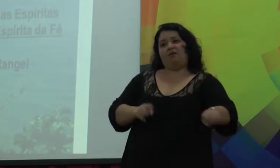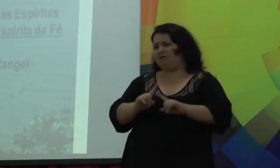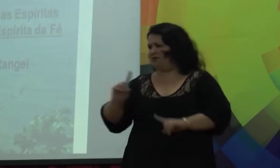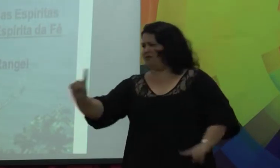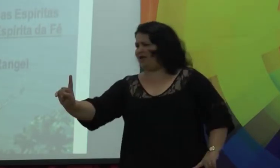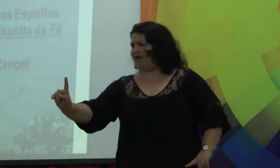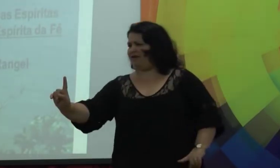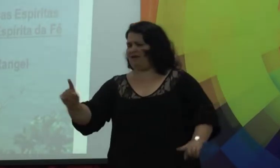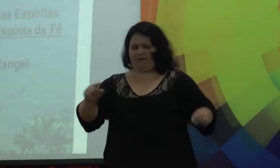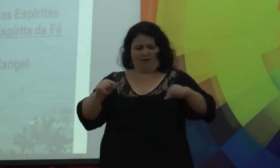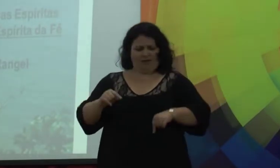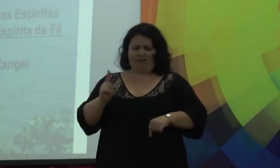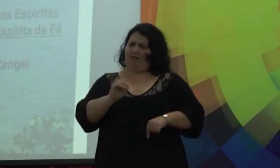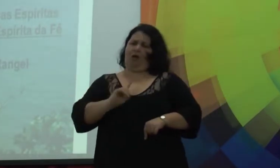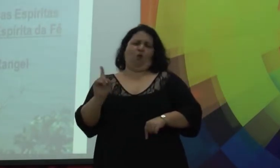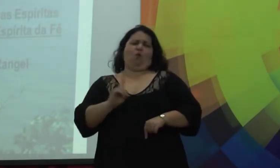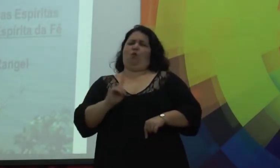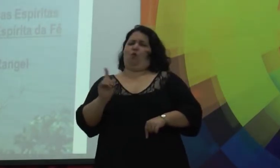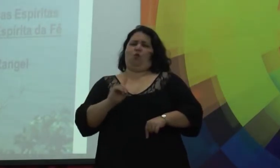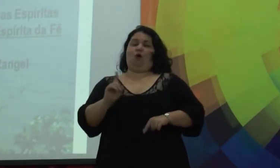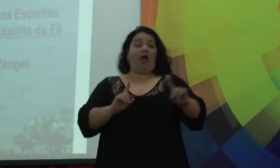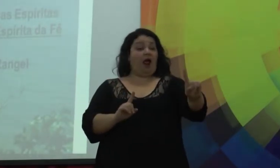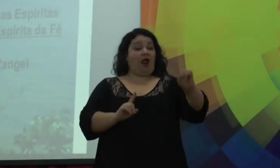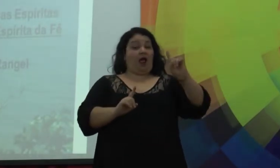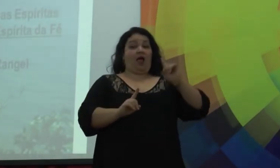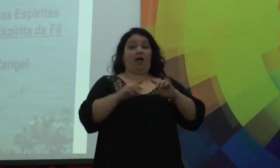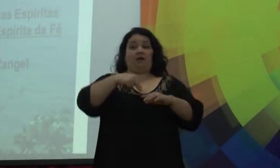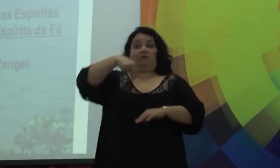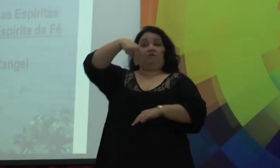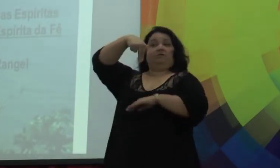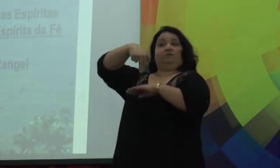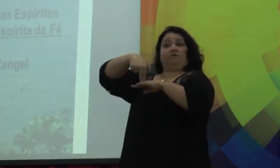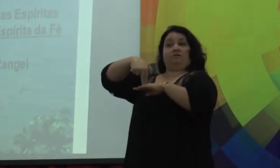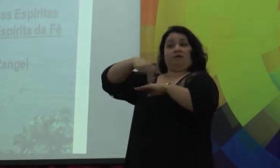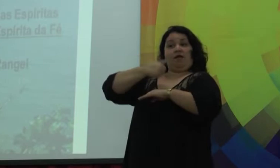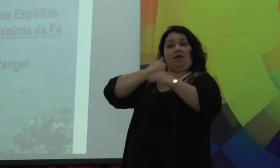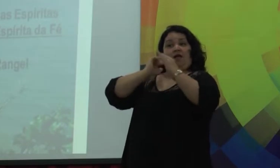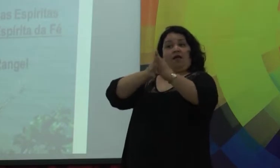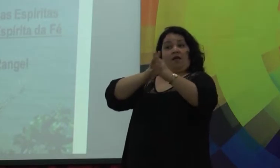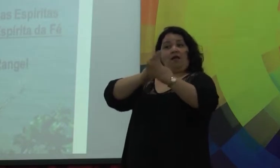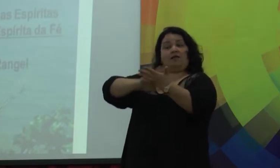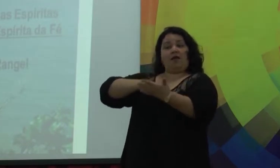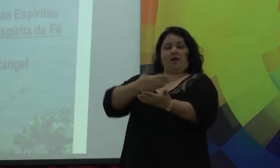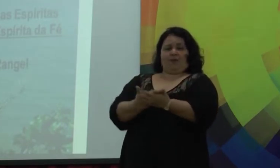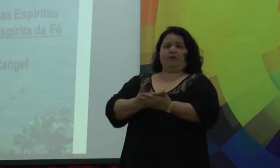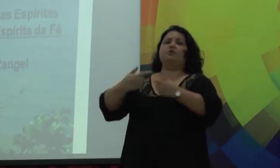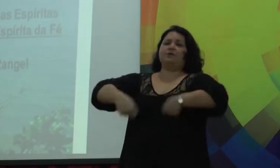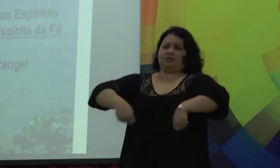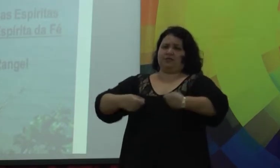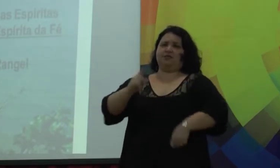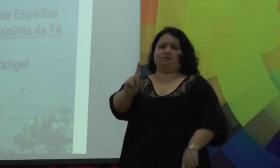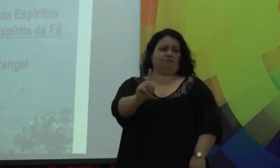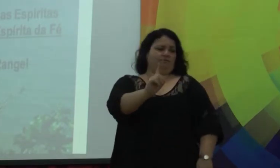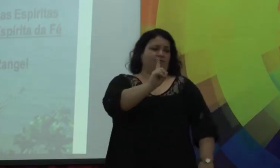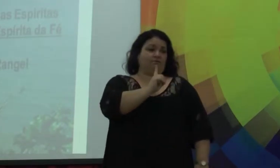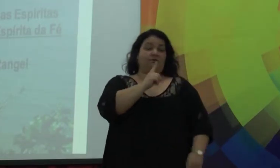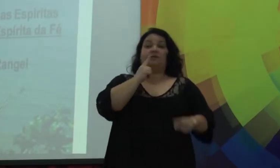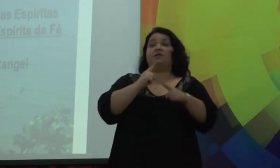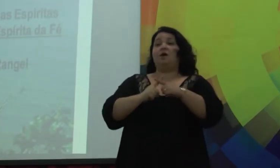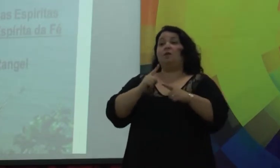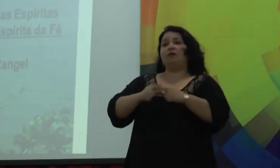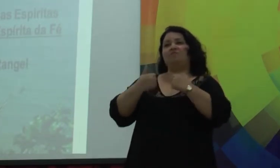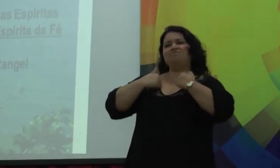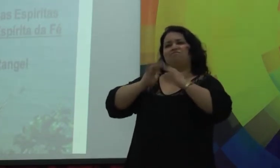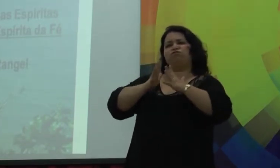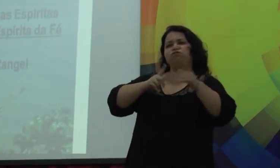Não. Quem tem que estar acima e ser acima é eterno. Ela sim está passando o meu